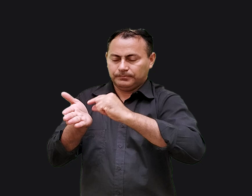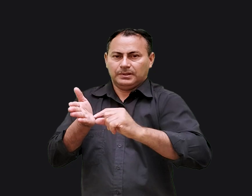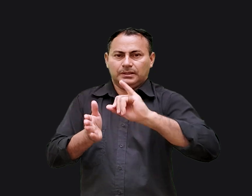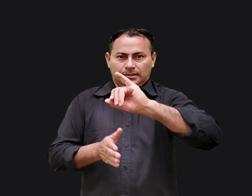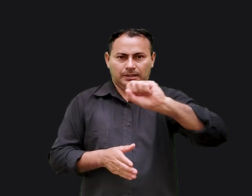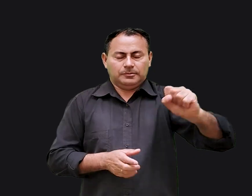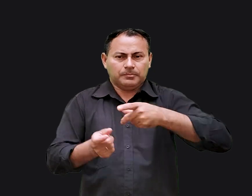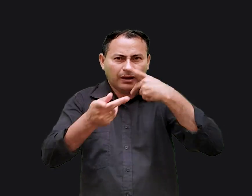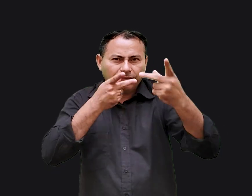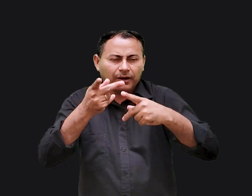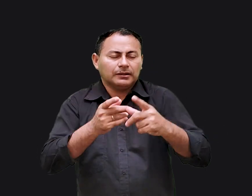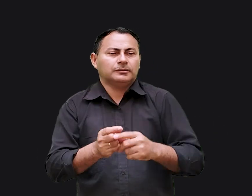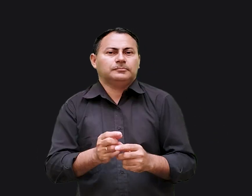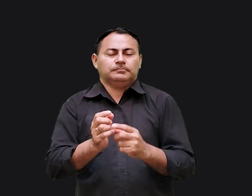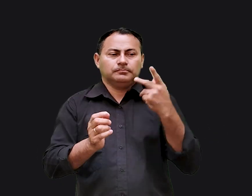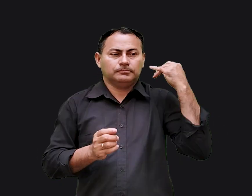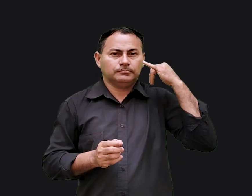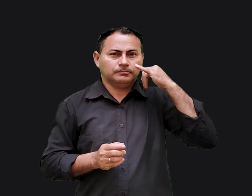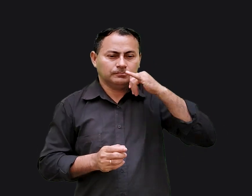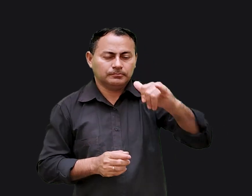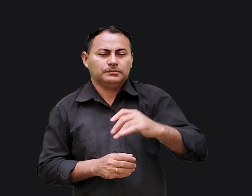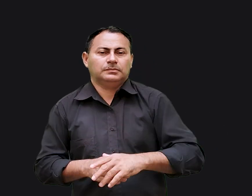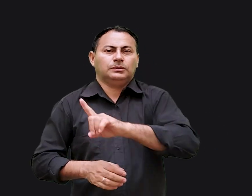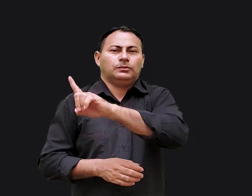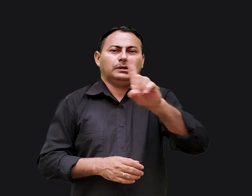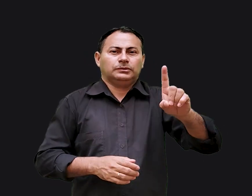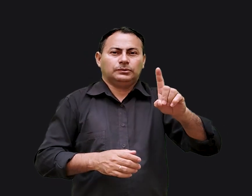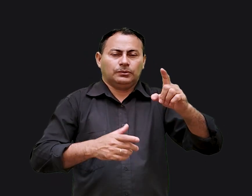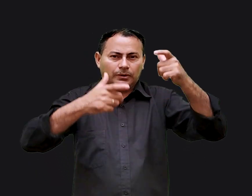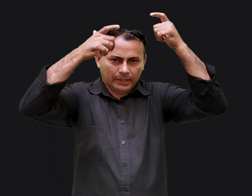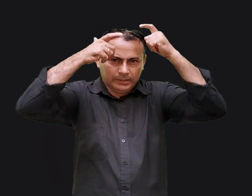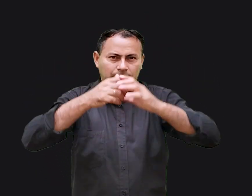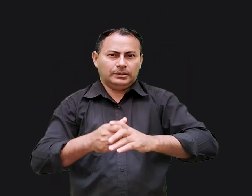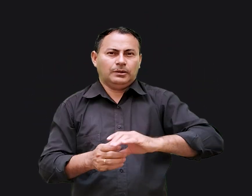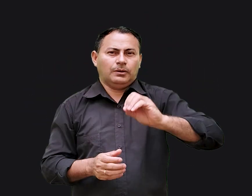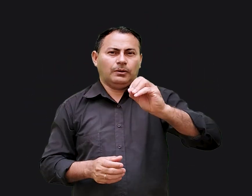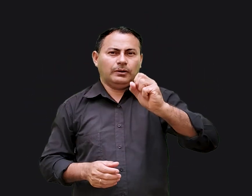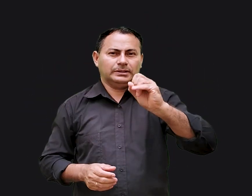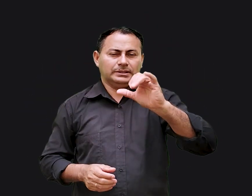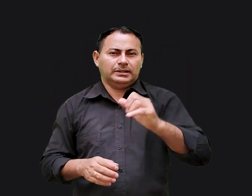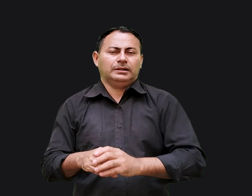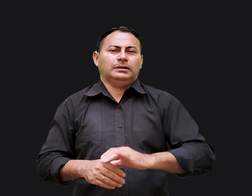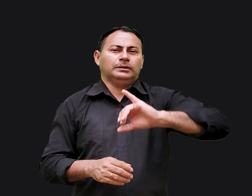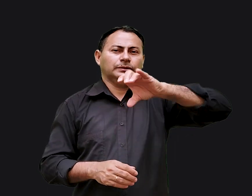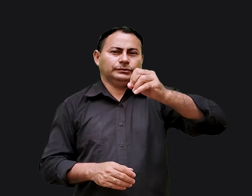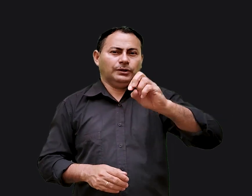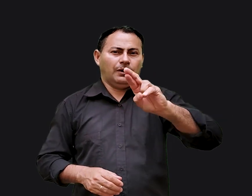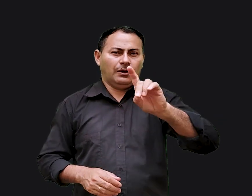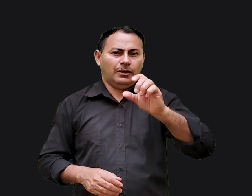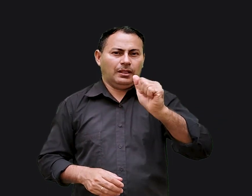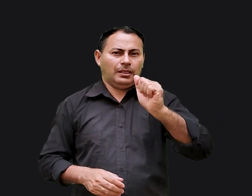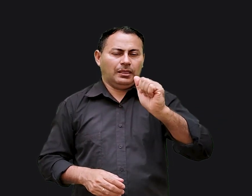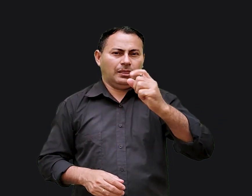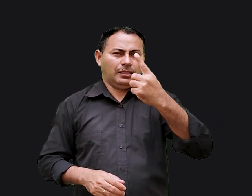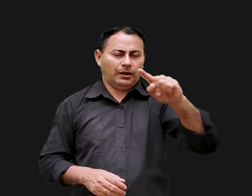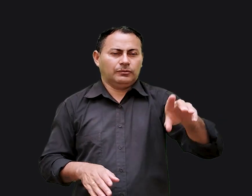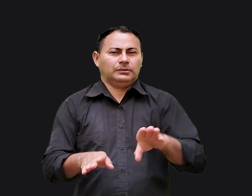de Isaías nos dizem que ele foi profeta durante os reinados de Uzias, Jotão, Acás, Ezequias e finalmente